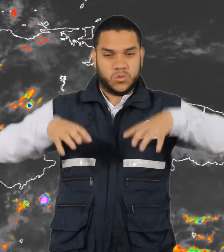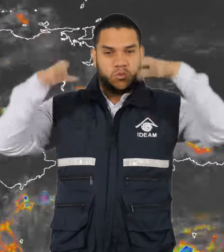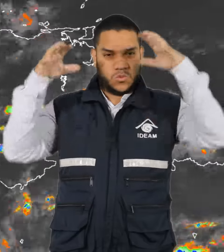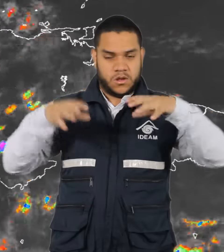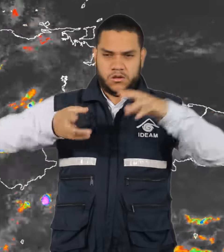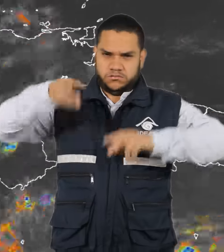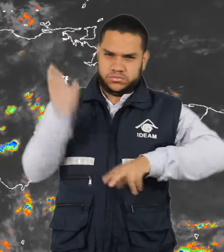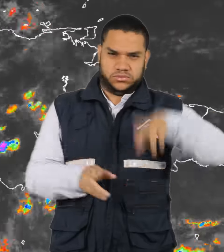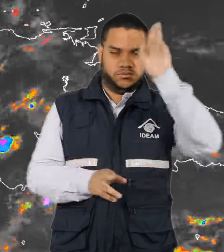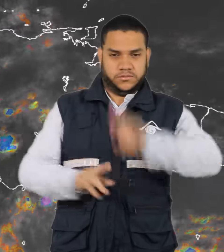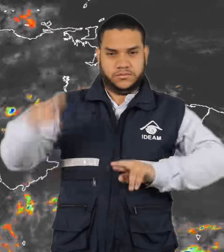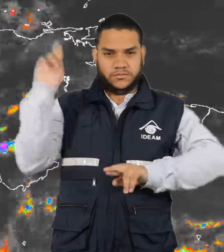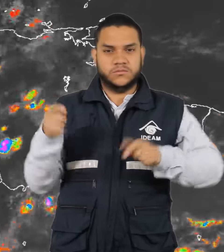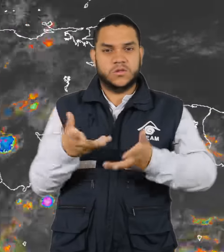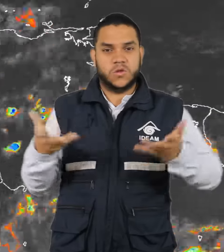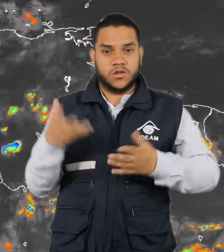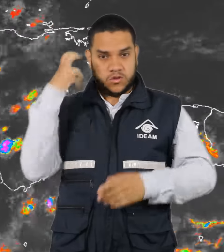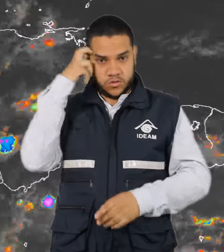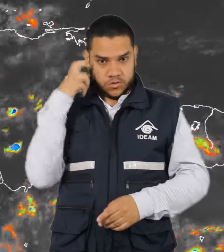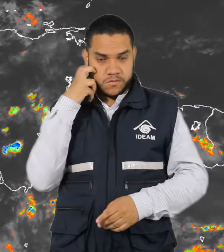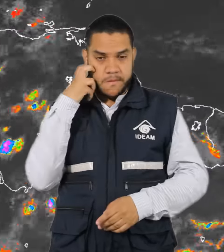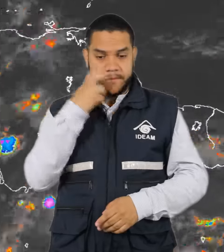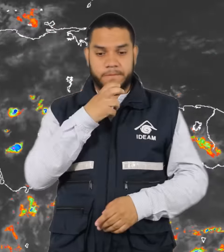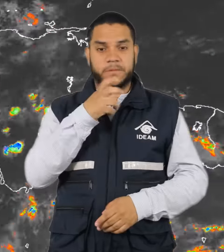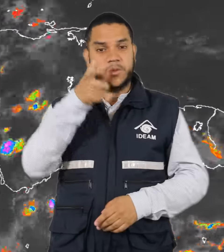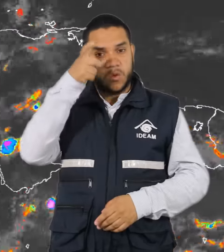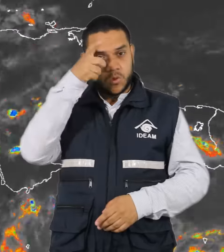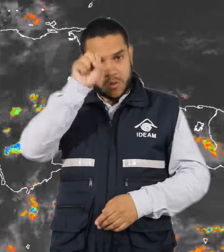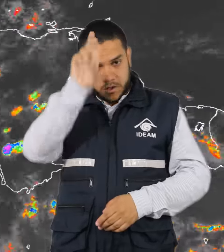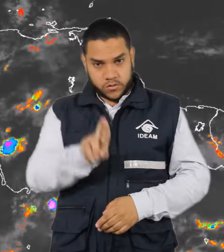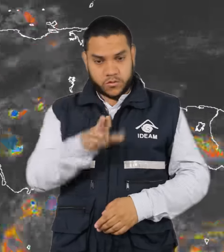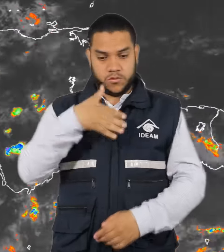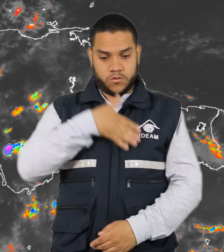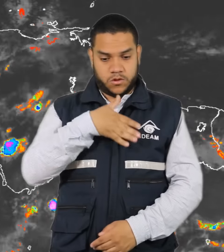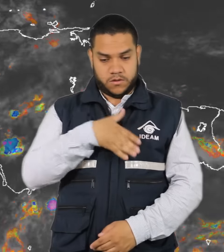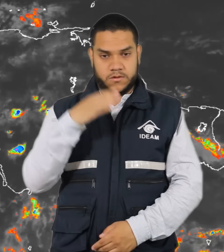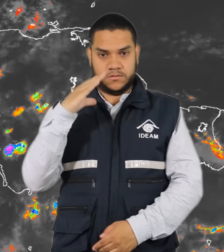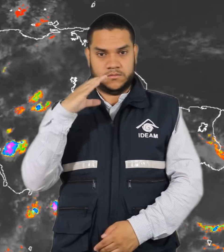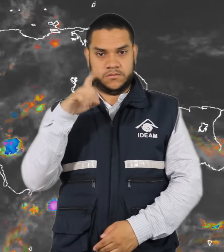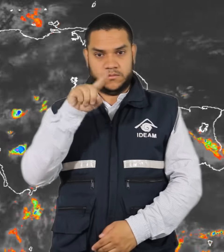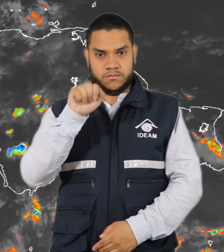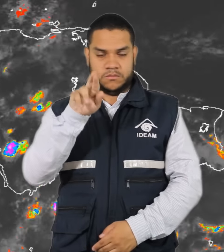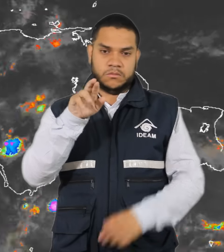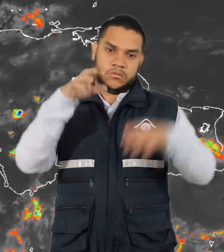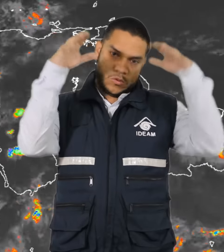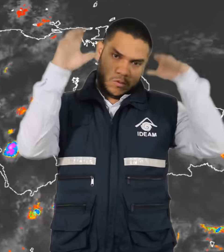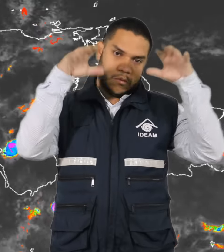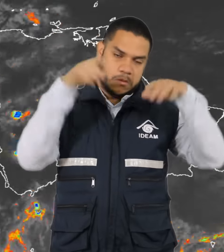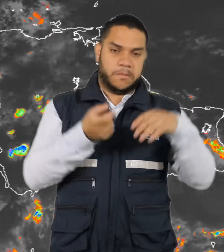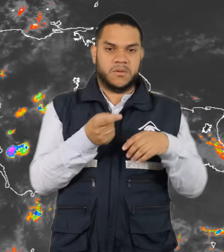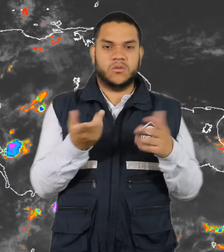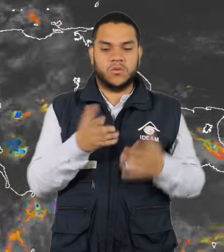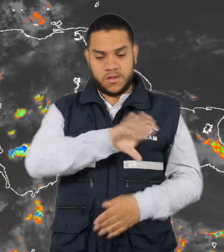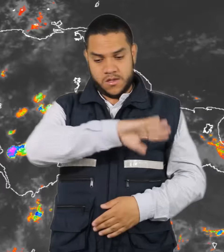acompañadas de actividad eléctrica en sectores de Chocó y en el sur de Córdoba, Bolívar y Cesar. Precipitaciones menos intensas en